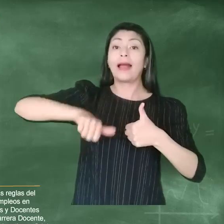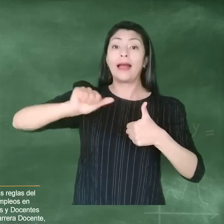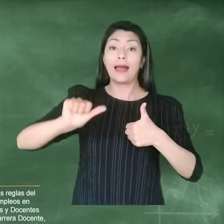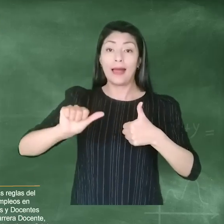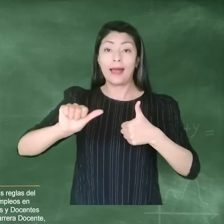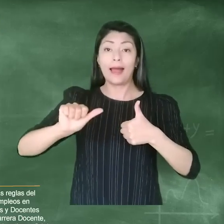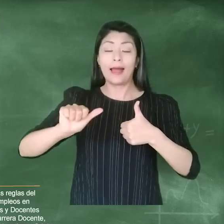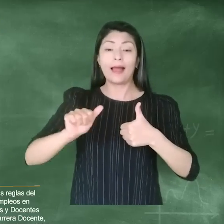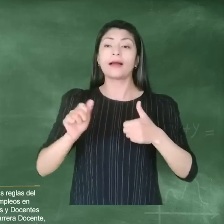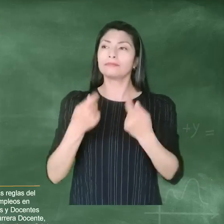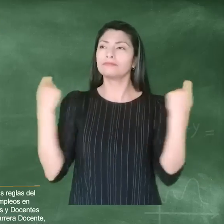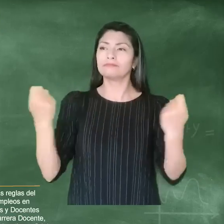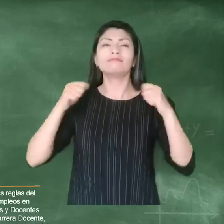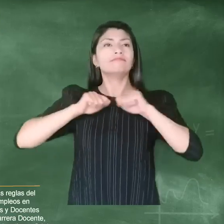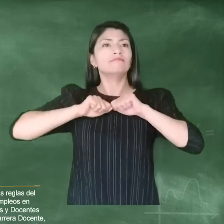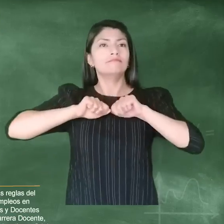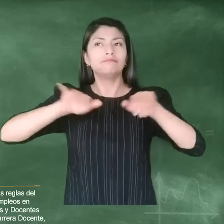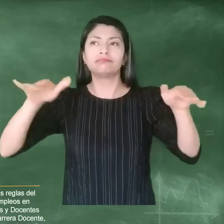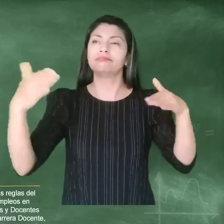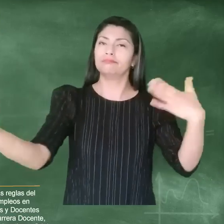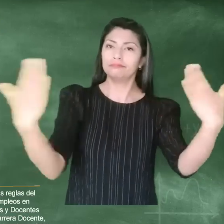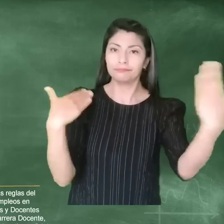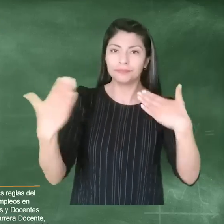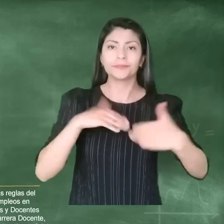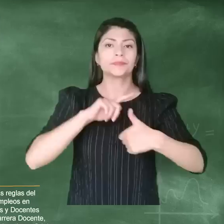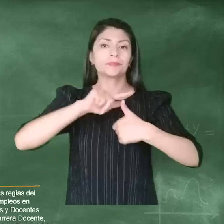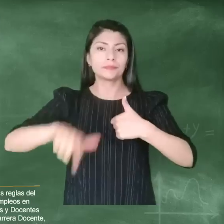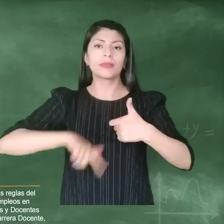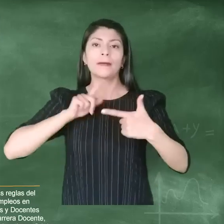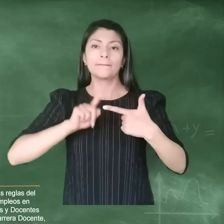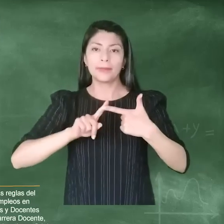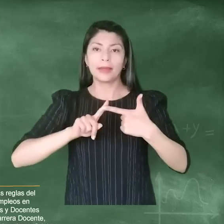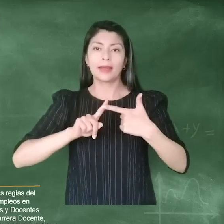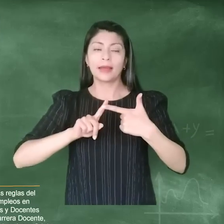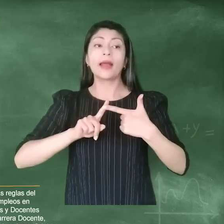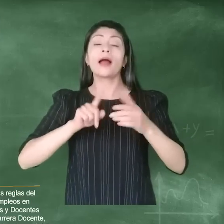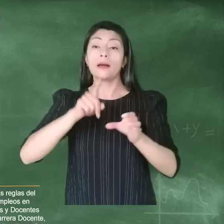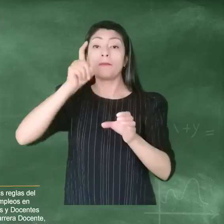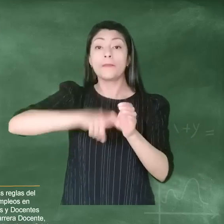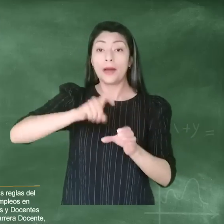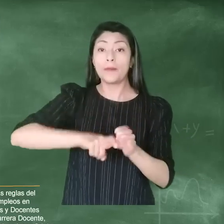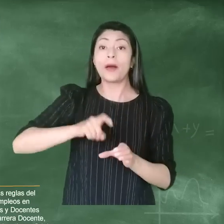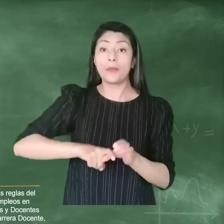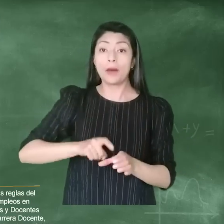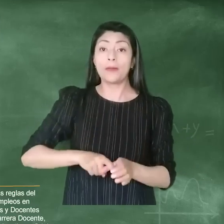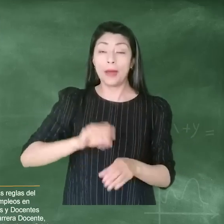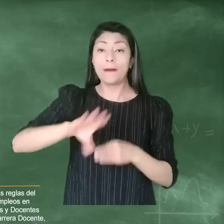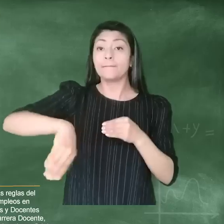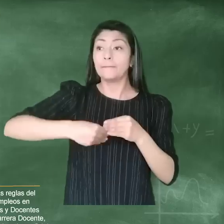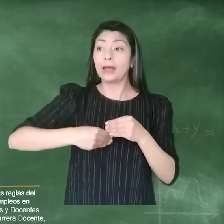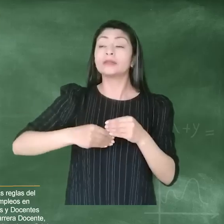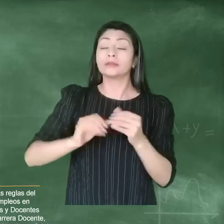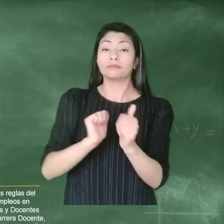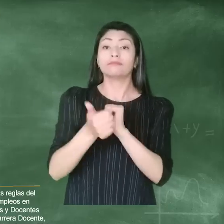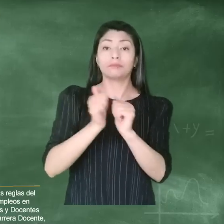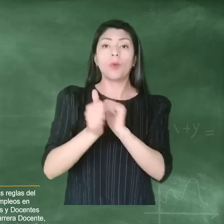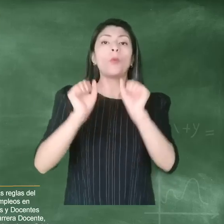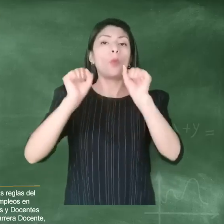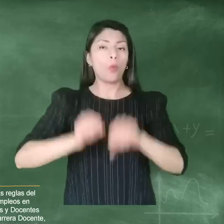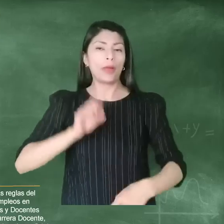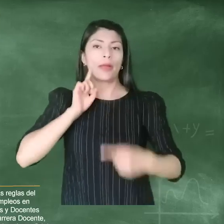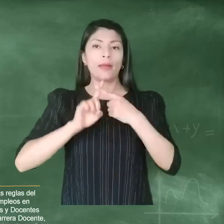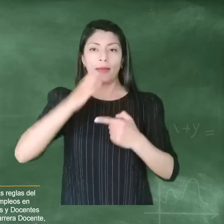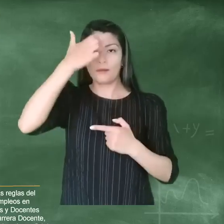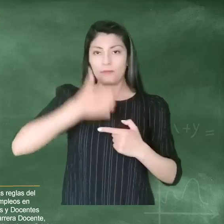A. Adopción del acto de convocatoria y divulgación. B. Inscripción y publicación de admitidos a